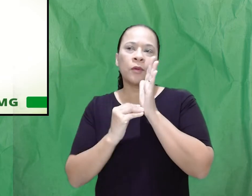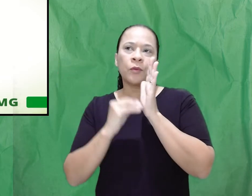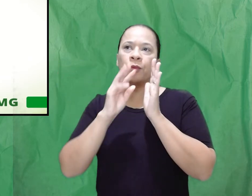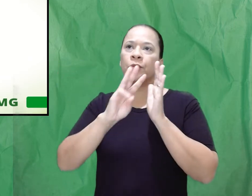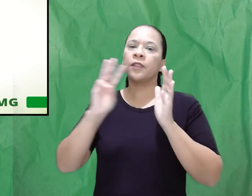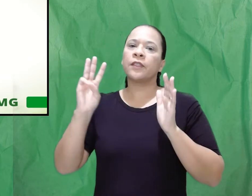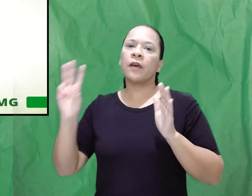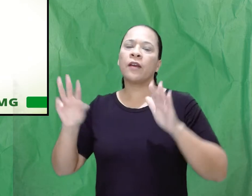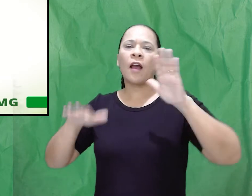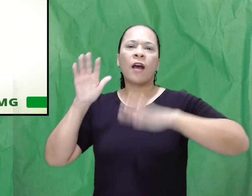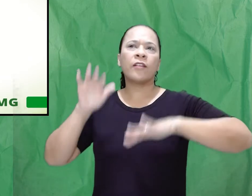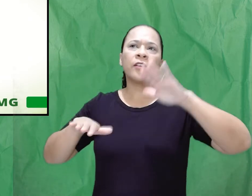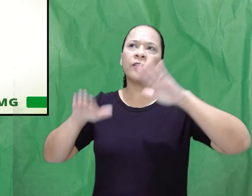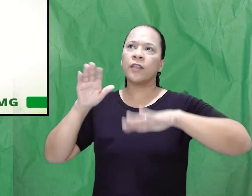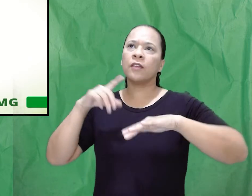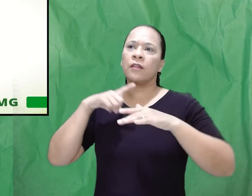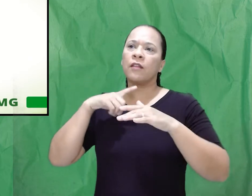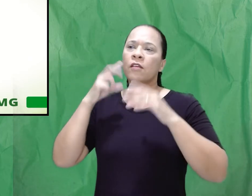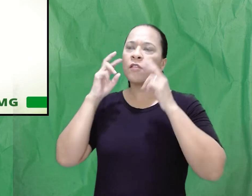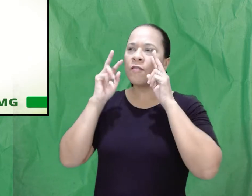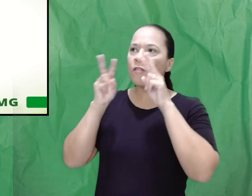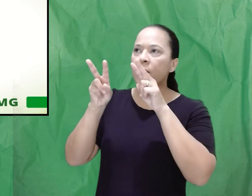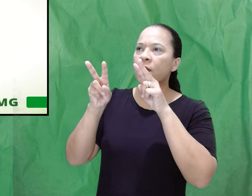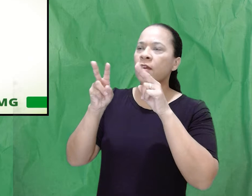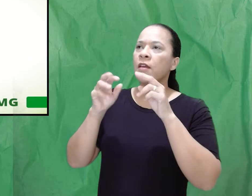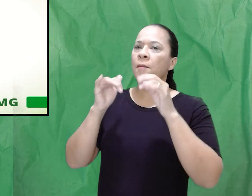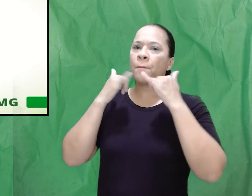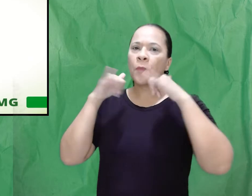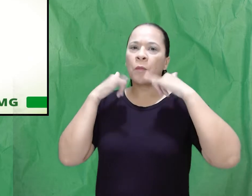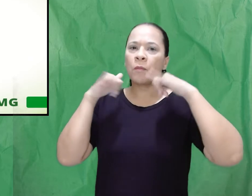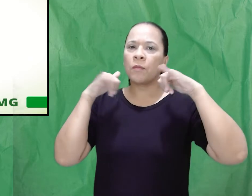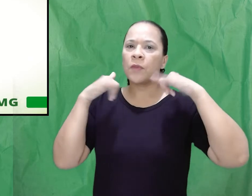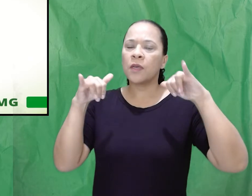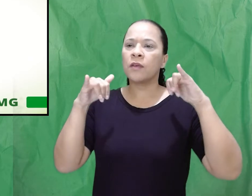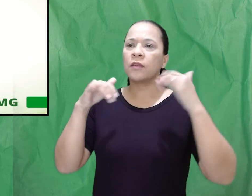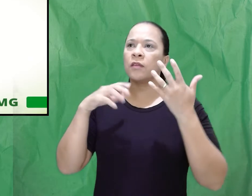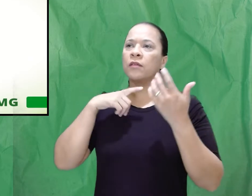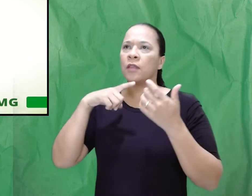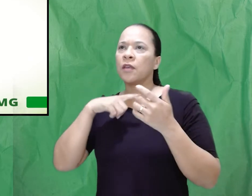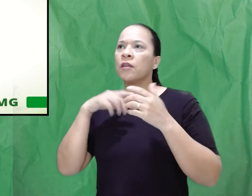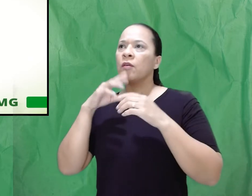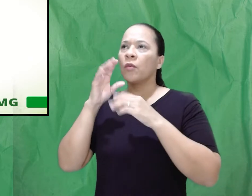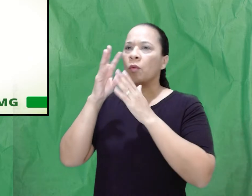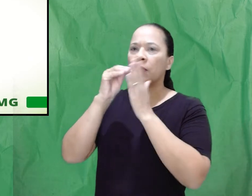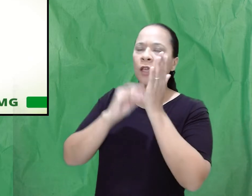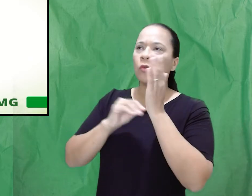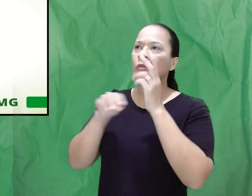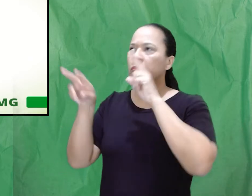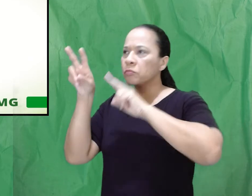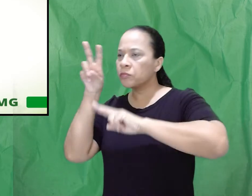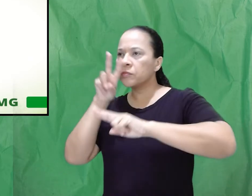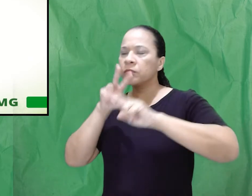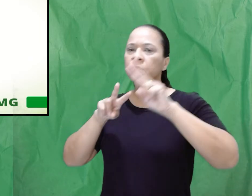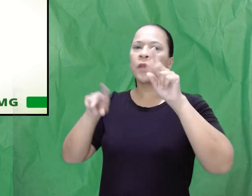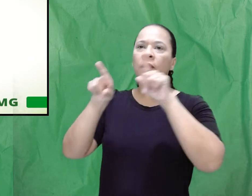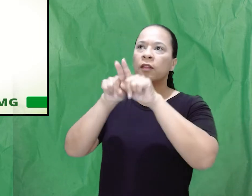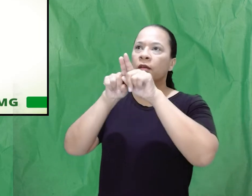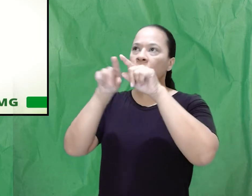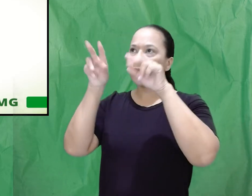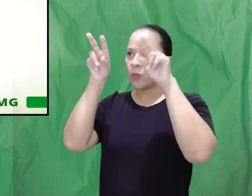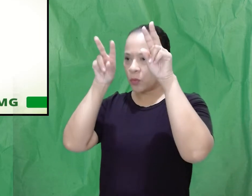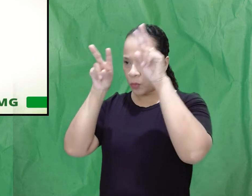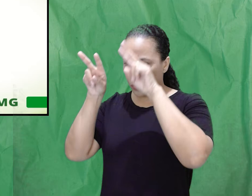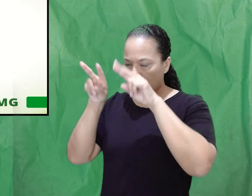ter propaganda na esquerda, direita. Então tem relacionado ao conteúdo. Por final também tem um rodapé do